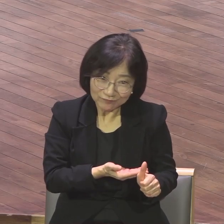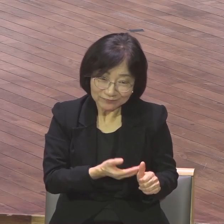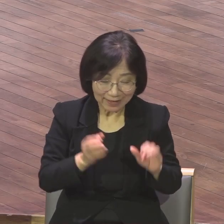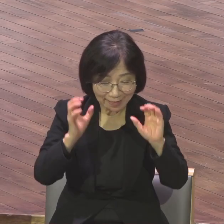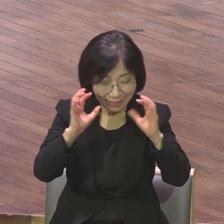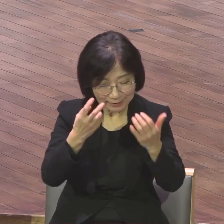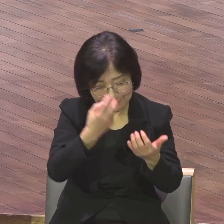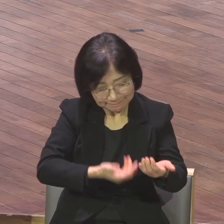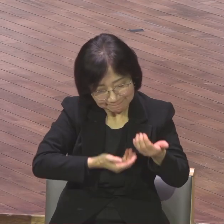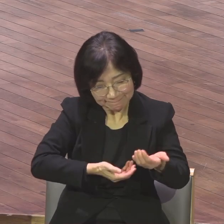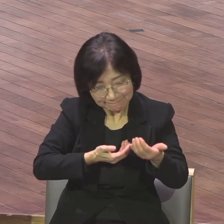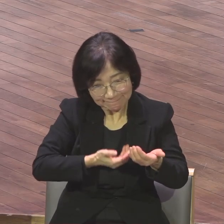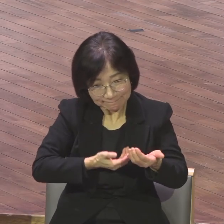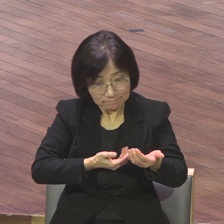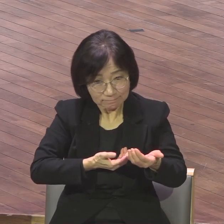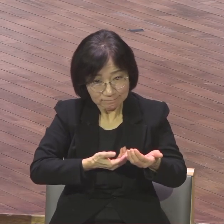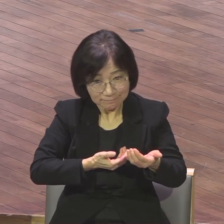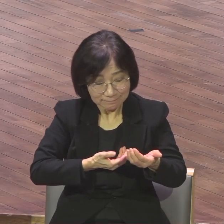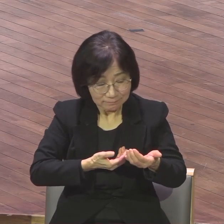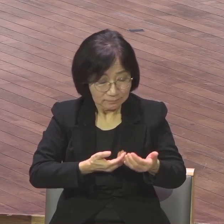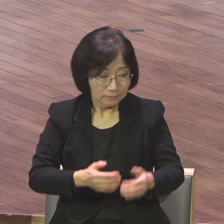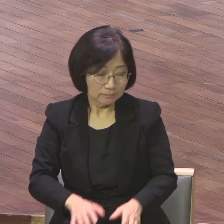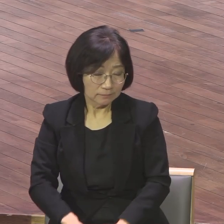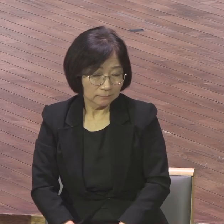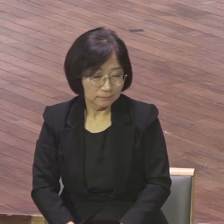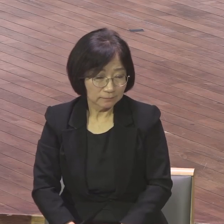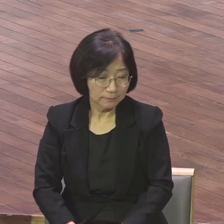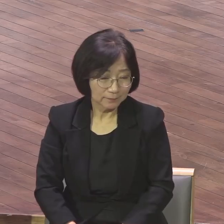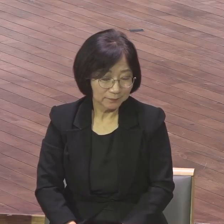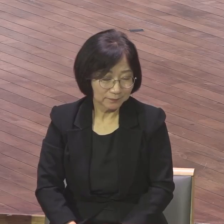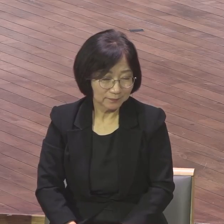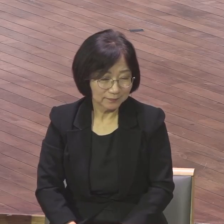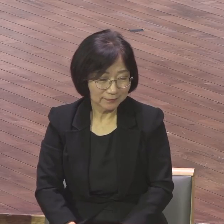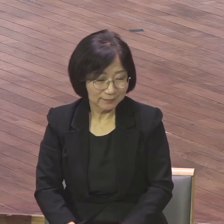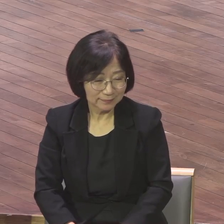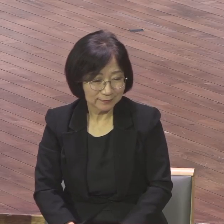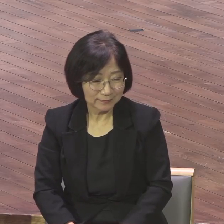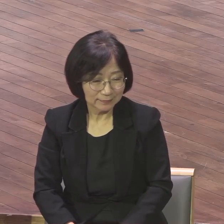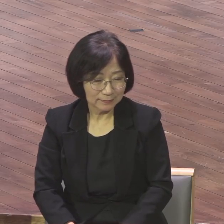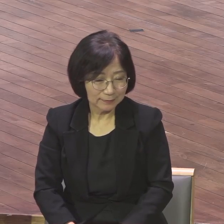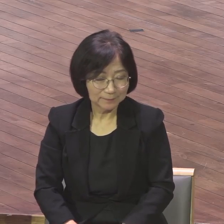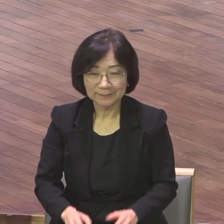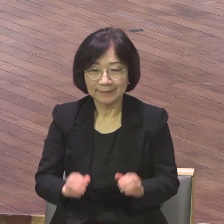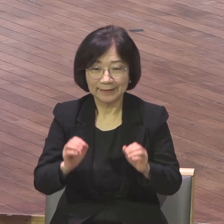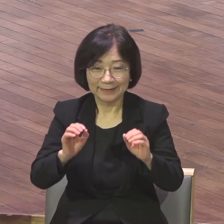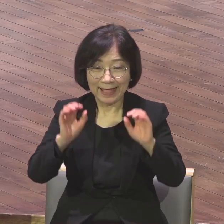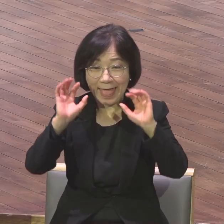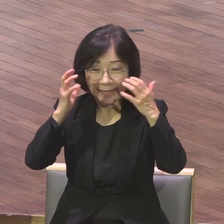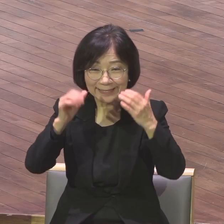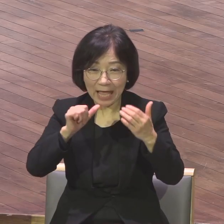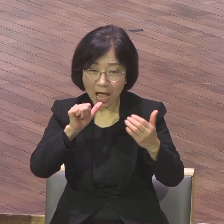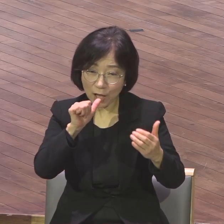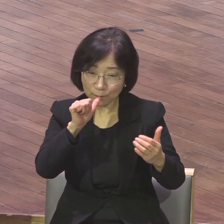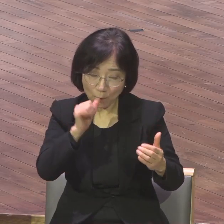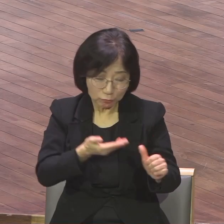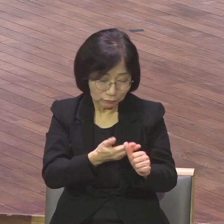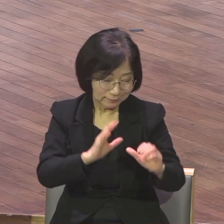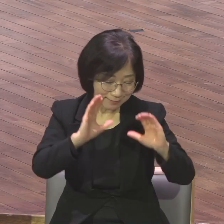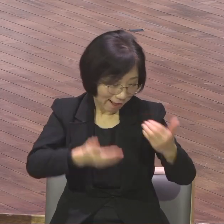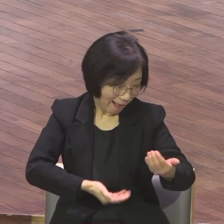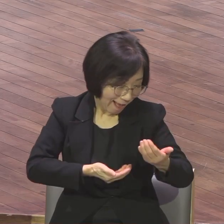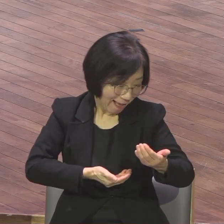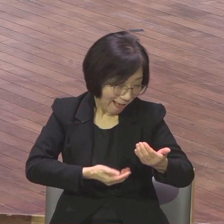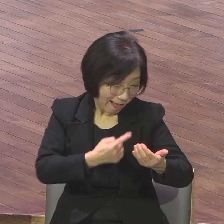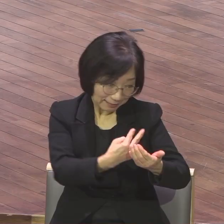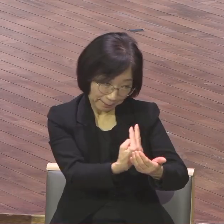보면서 전적으로 헌신하지요. 그냥 그 아기가 자기를 바라보기만 해도